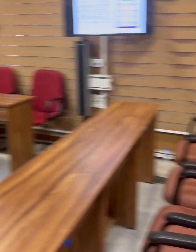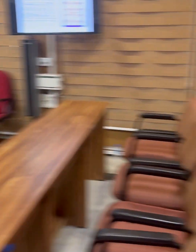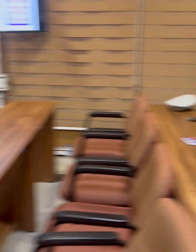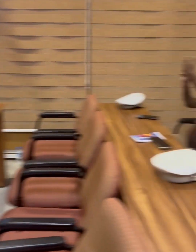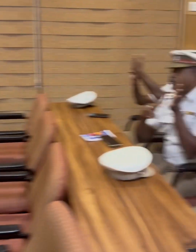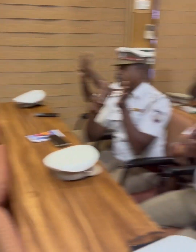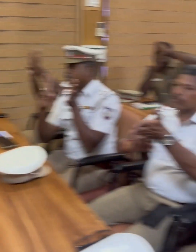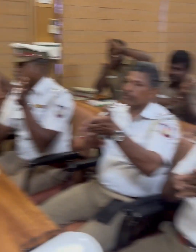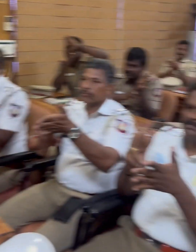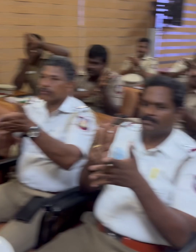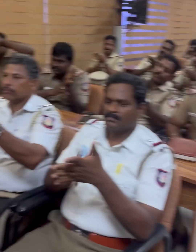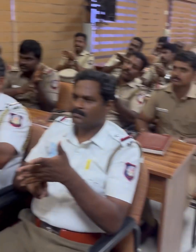என்